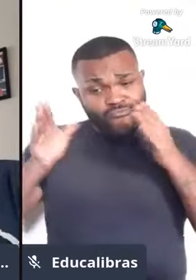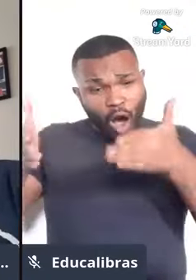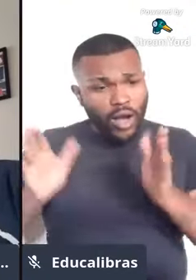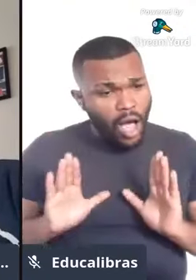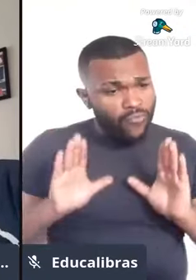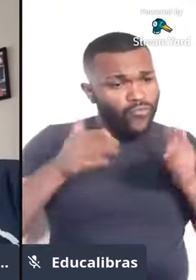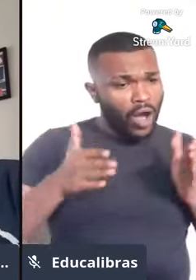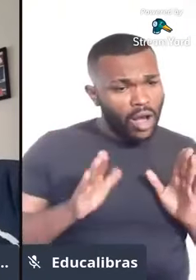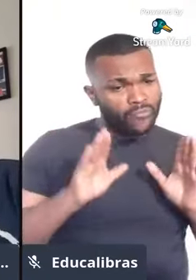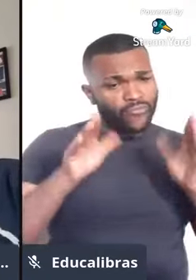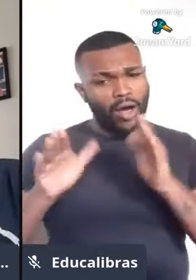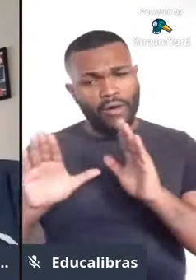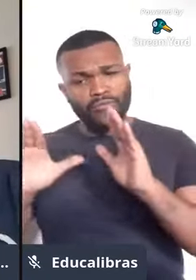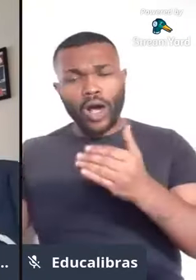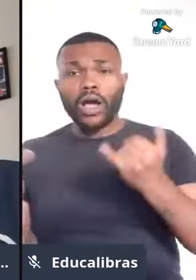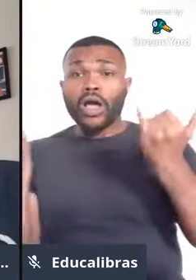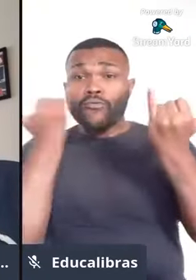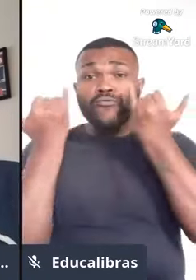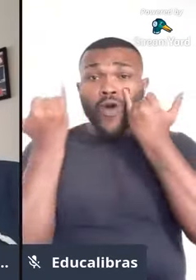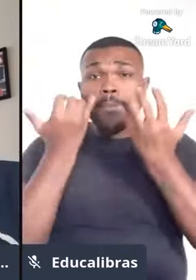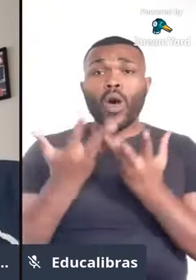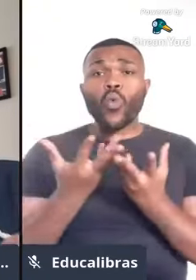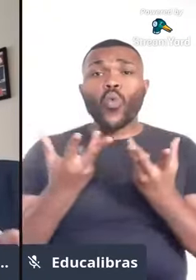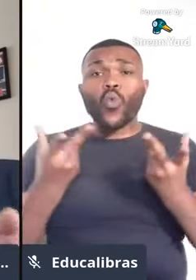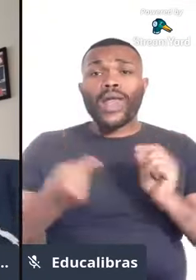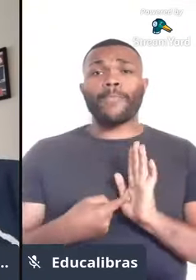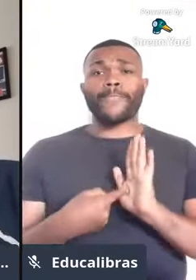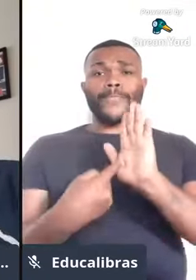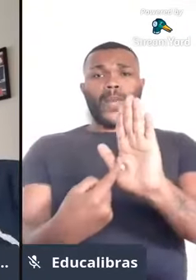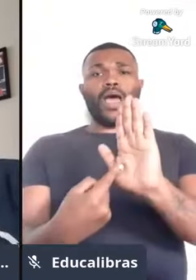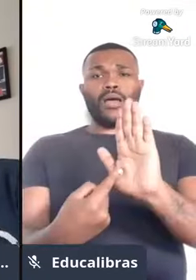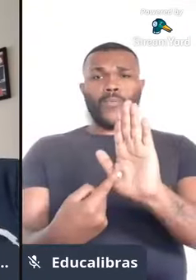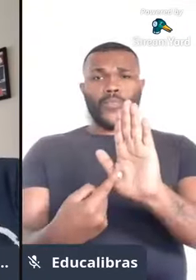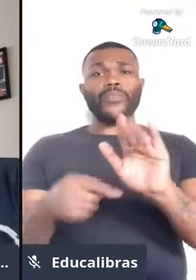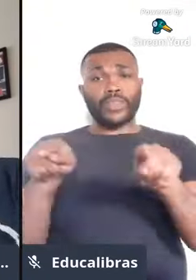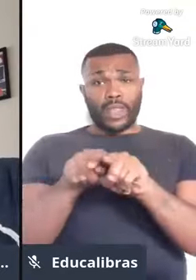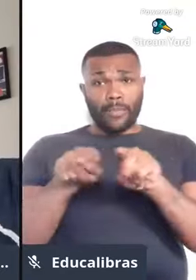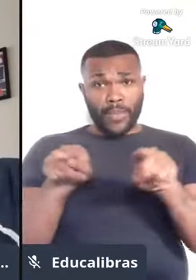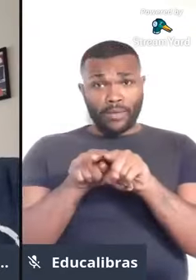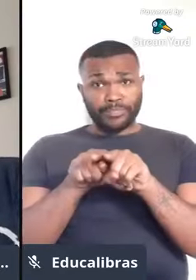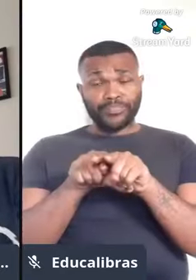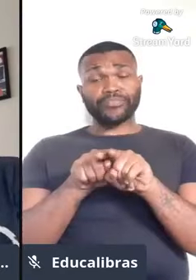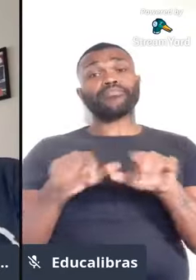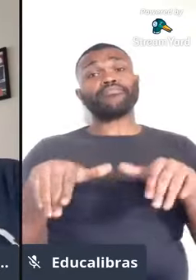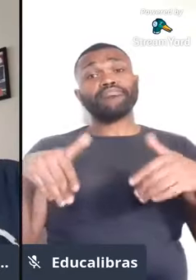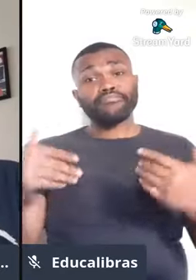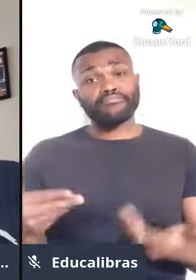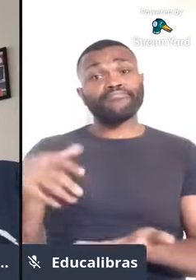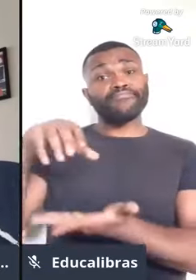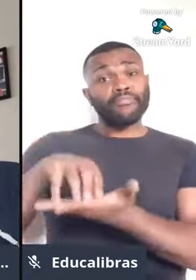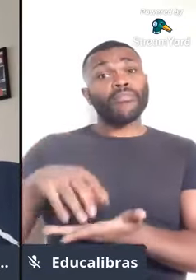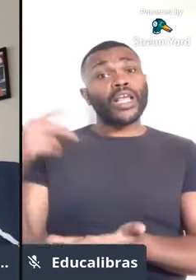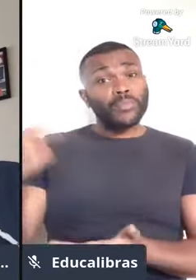pessoas informação de qualidade. Não é só a grande imprensa que faz isso. Então, essas instituições precisam agir. Então, como é que você faz hoje,